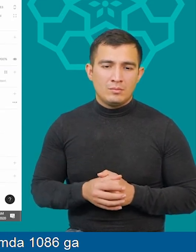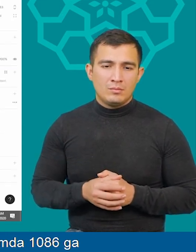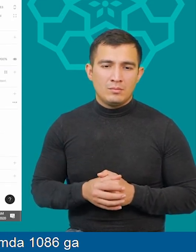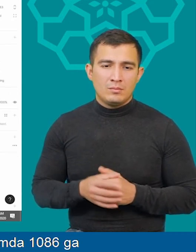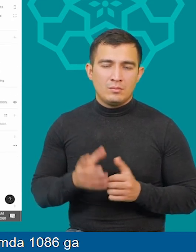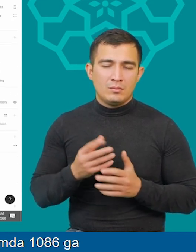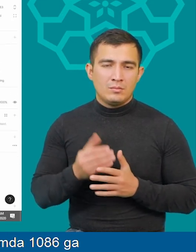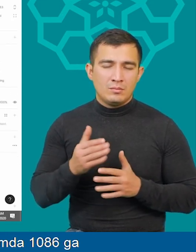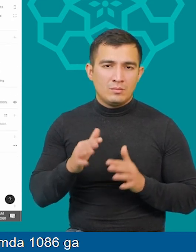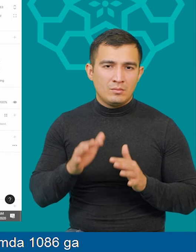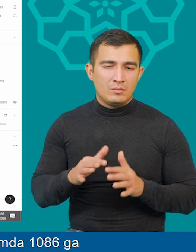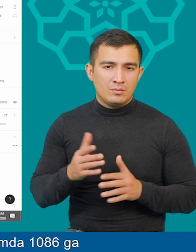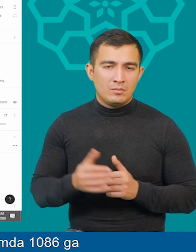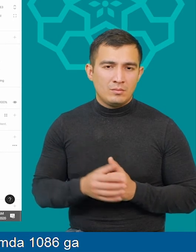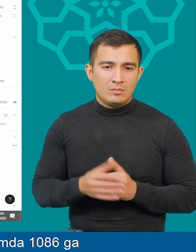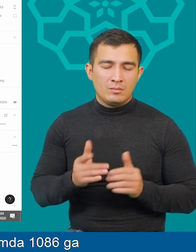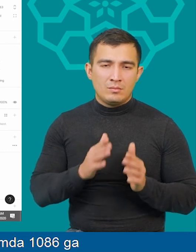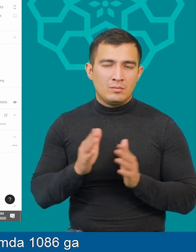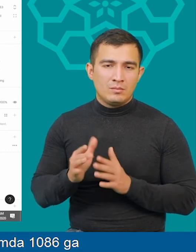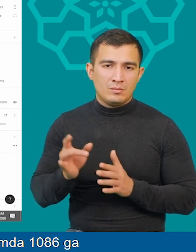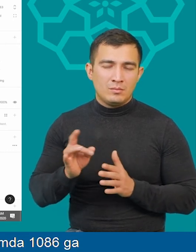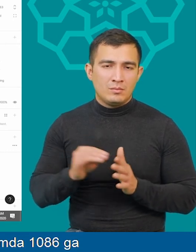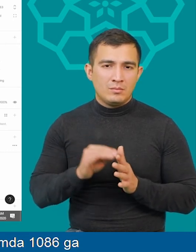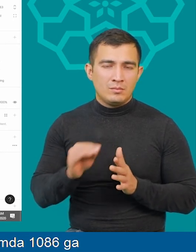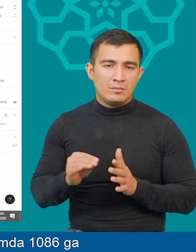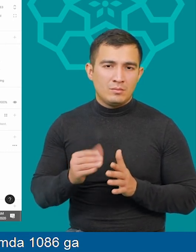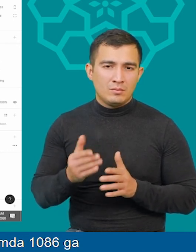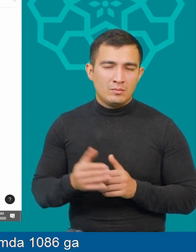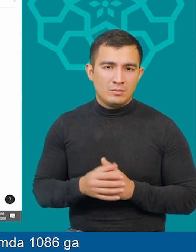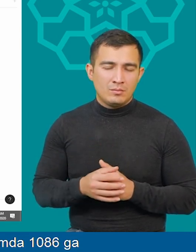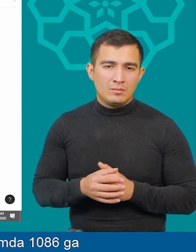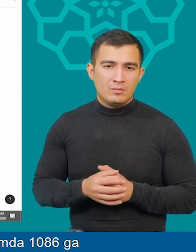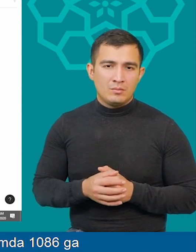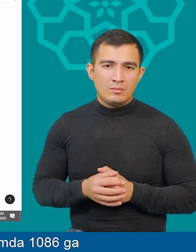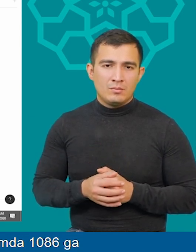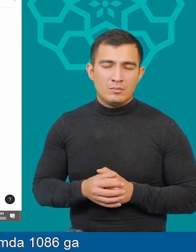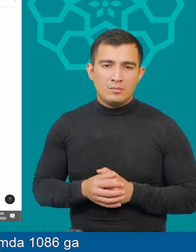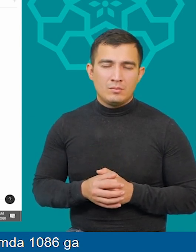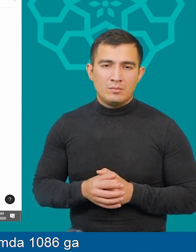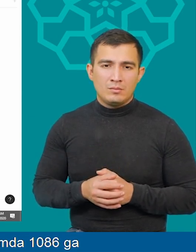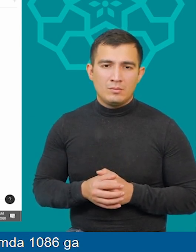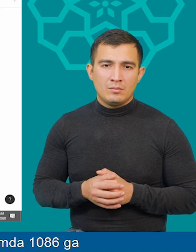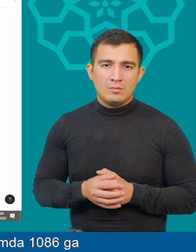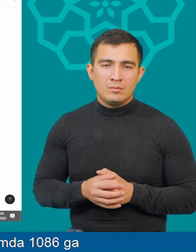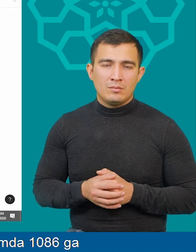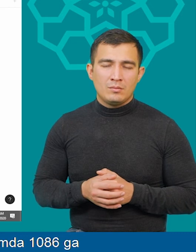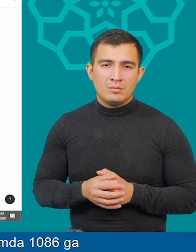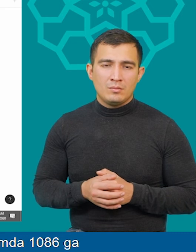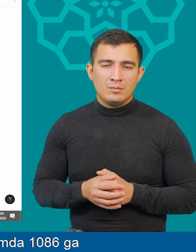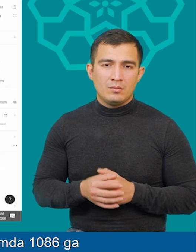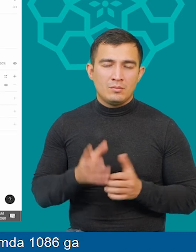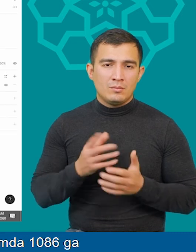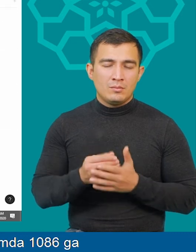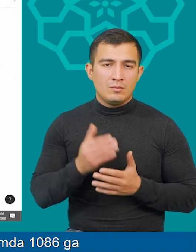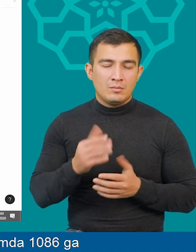Va buni mamdaroqqa qo'yaylik misol uchun bu yoroqqa. Va menga to'g'ri